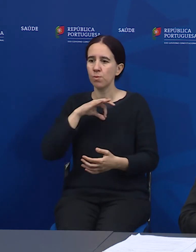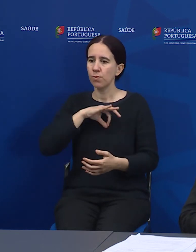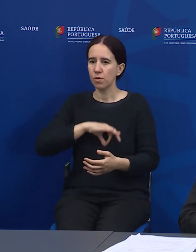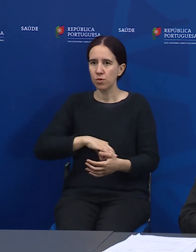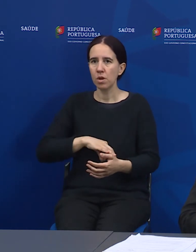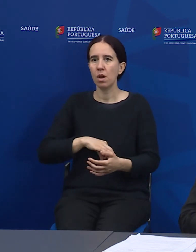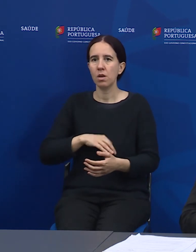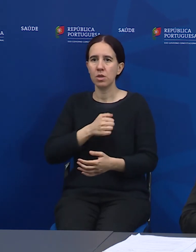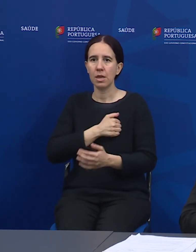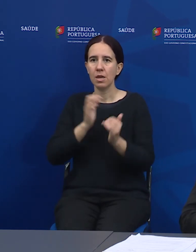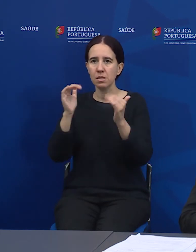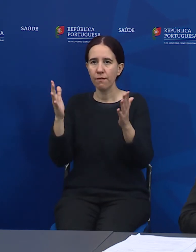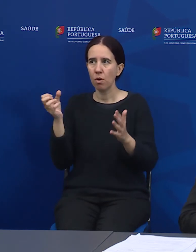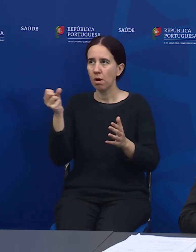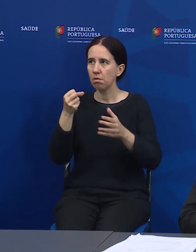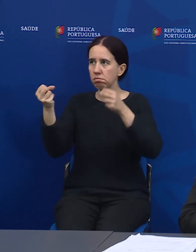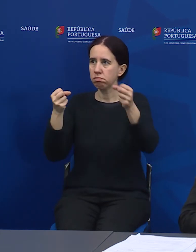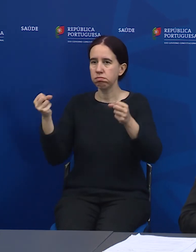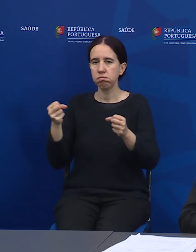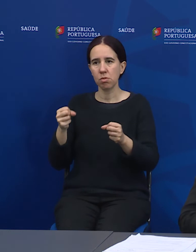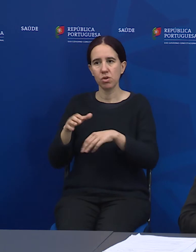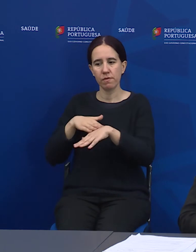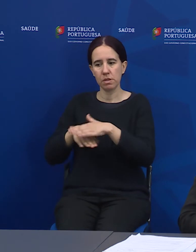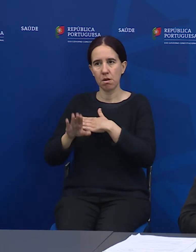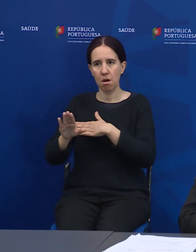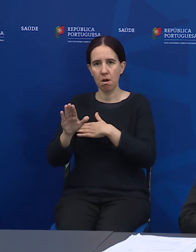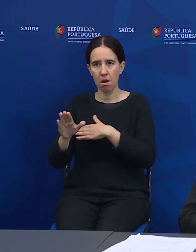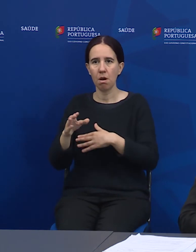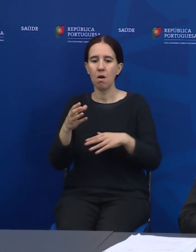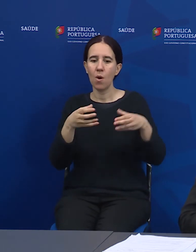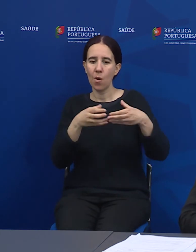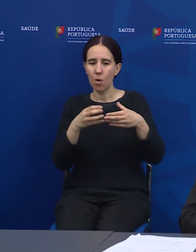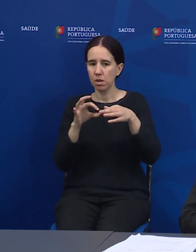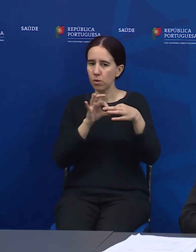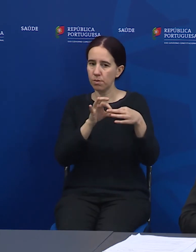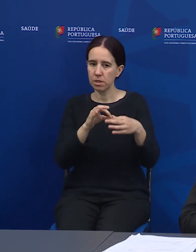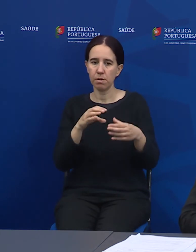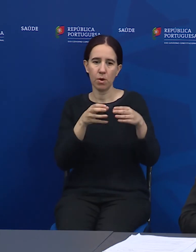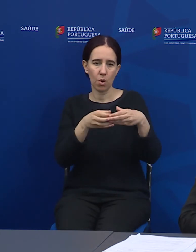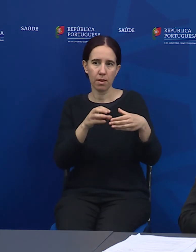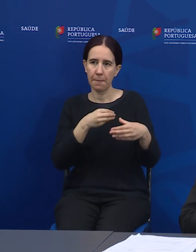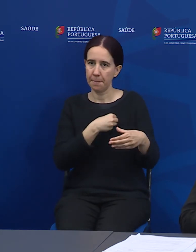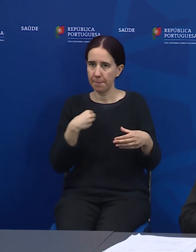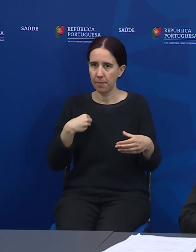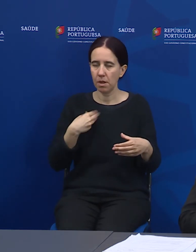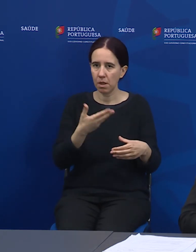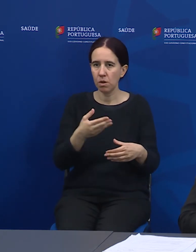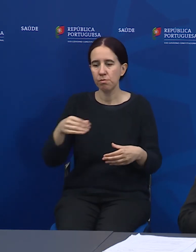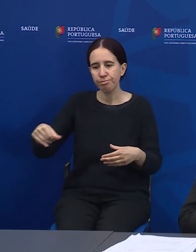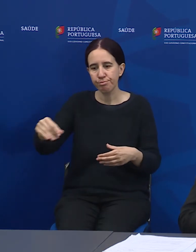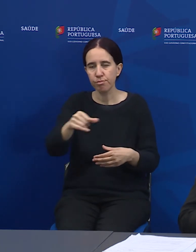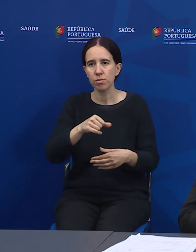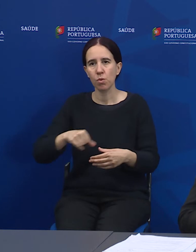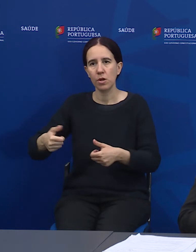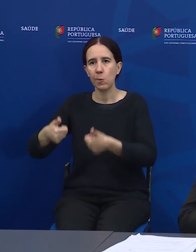profissionais fora das suas casas nos locais estamos a fazer em colaboração com a ordem também com a ordem dos médicos com as autoridades locais